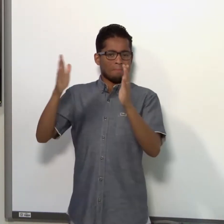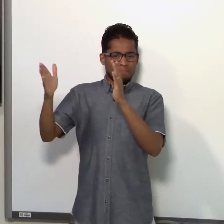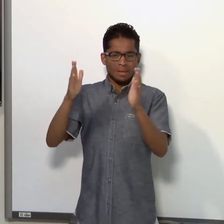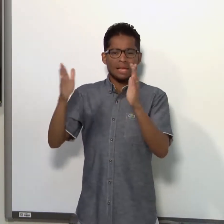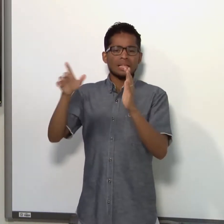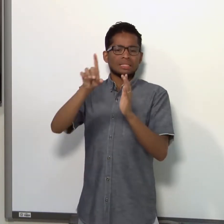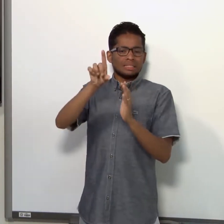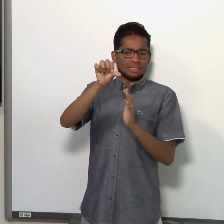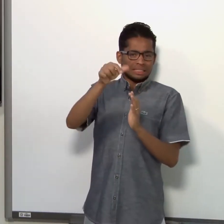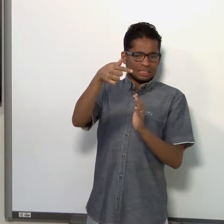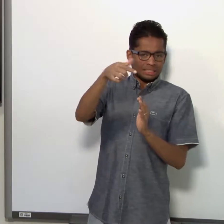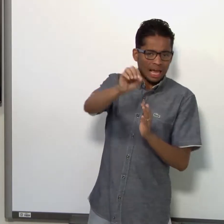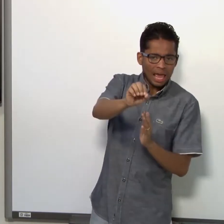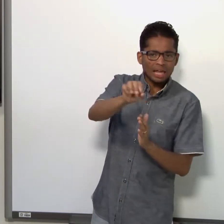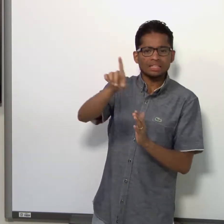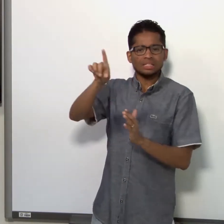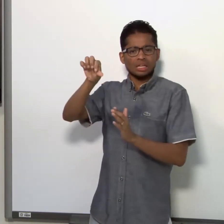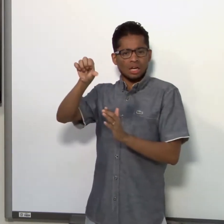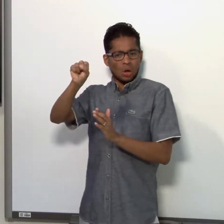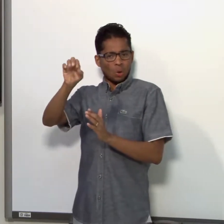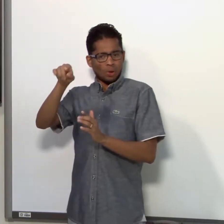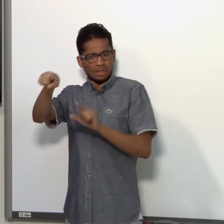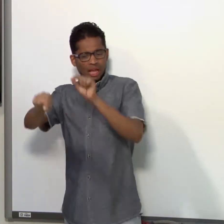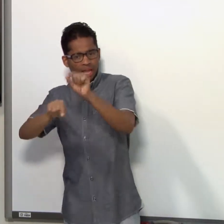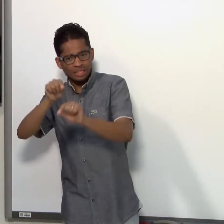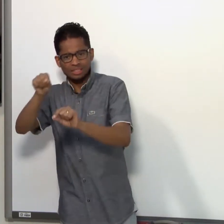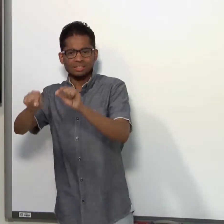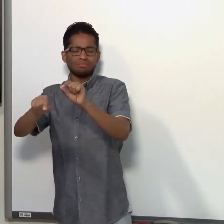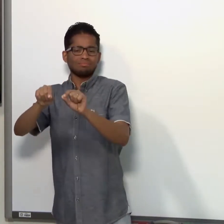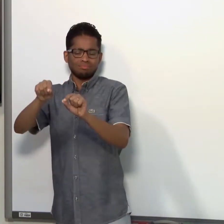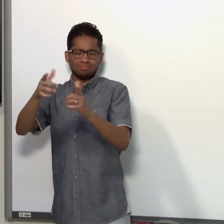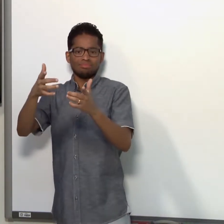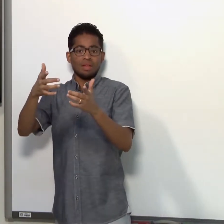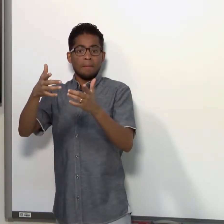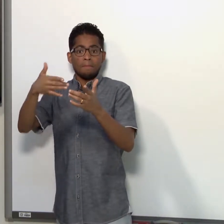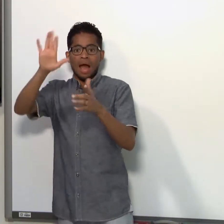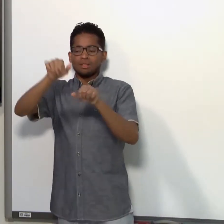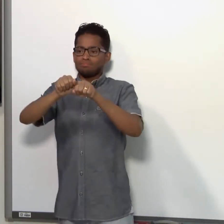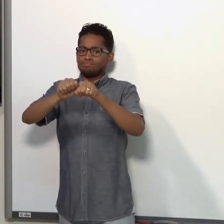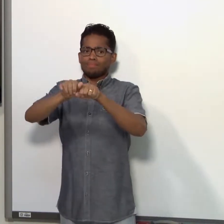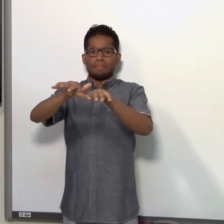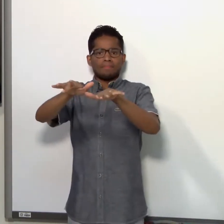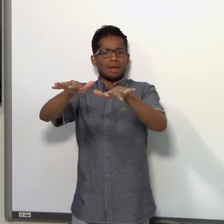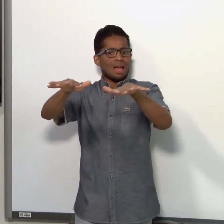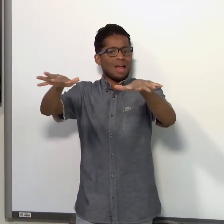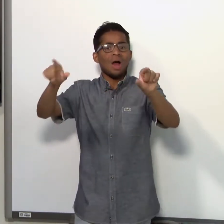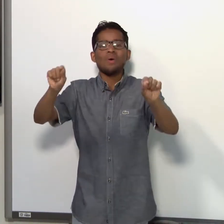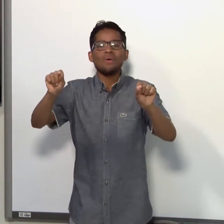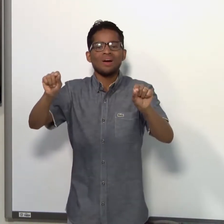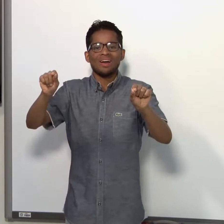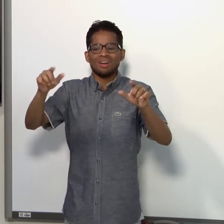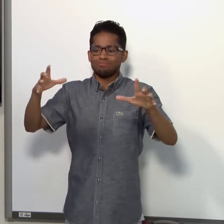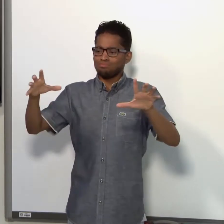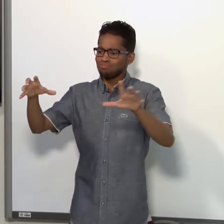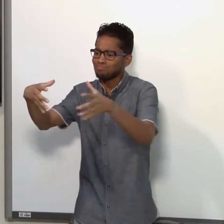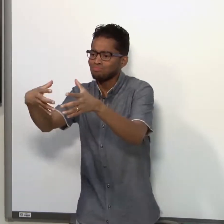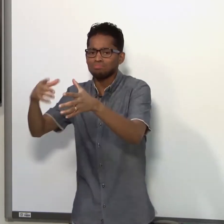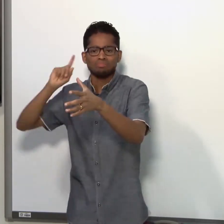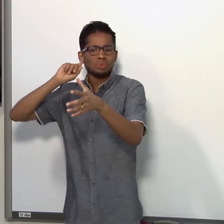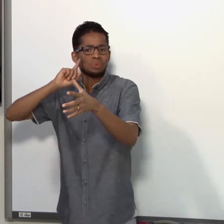Bom, também em meados de 1970, 1980, houve